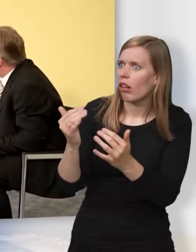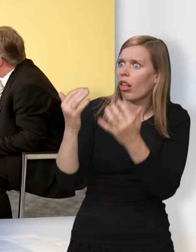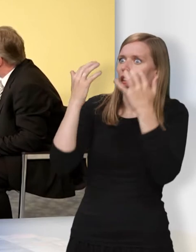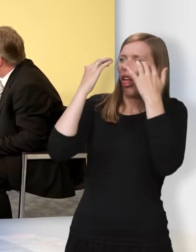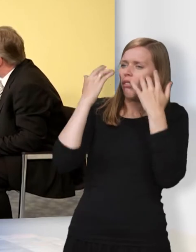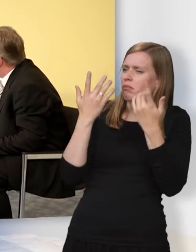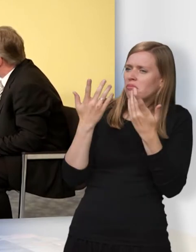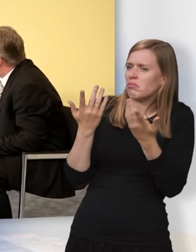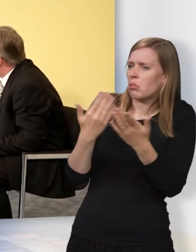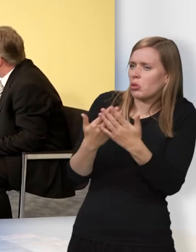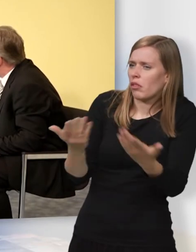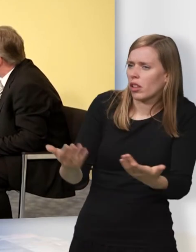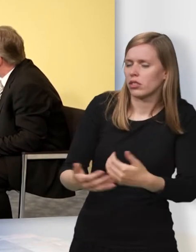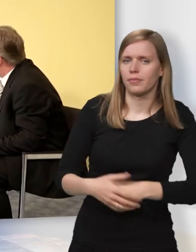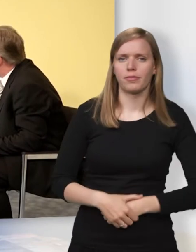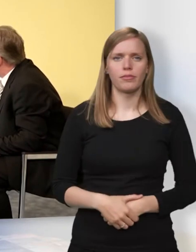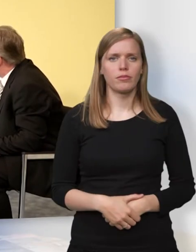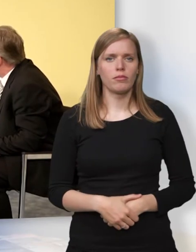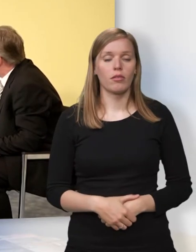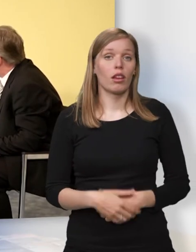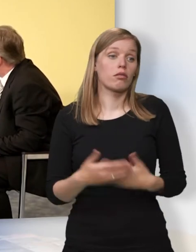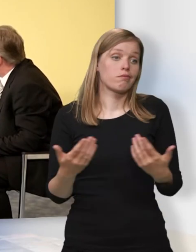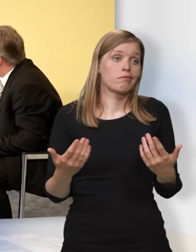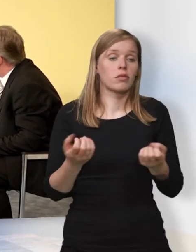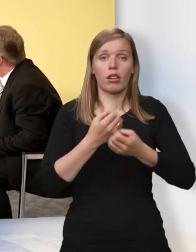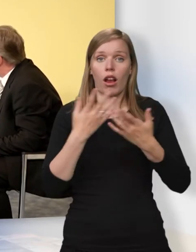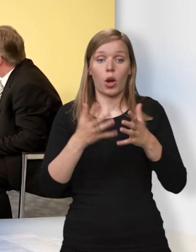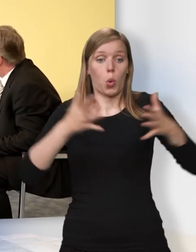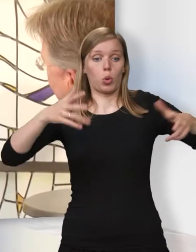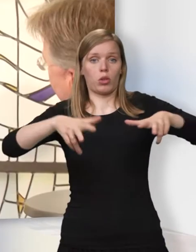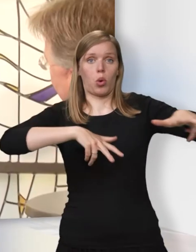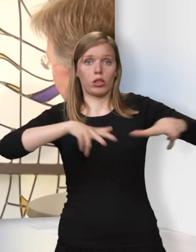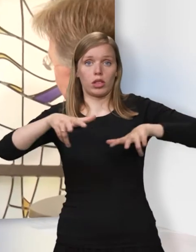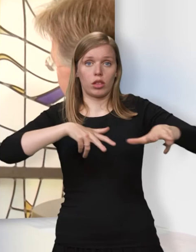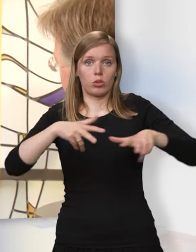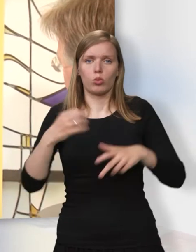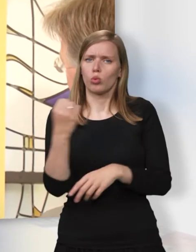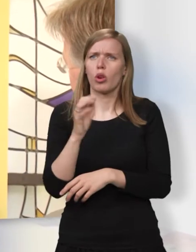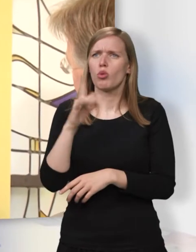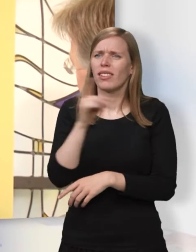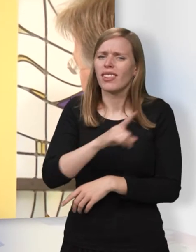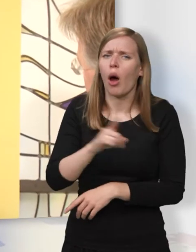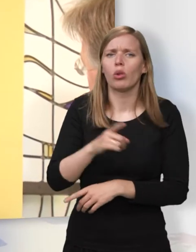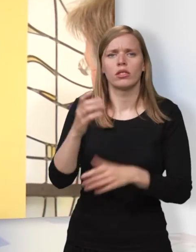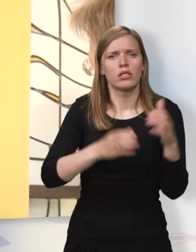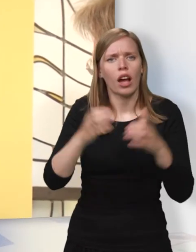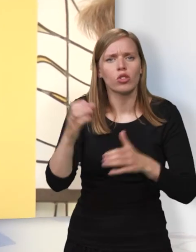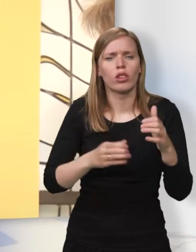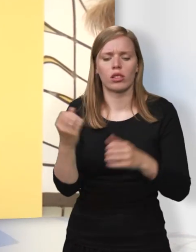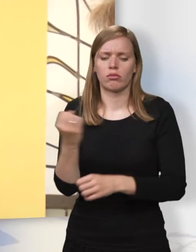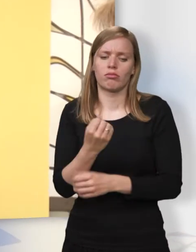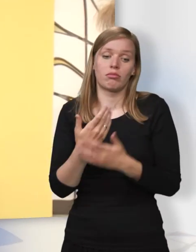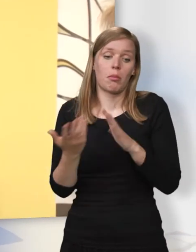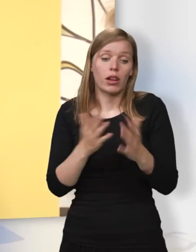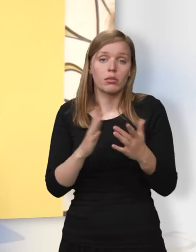Ja, ich muss bei einer solchen Großorganisation mit weit über 100.000 Beschäftigten davon sprechen, ganze Abteilungen